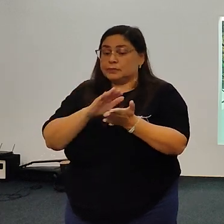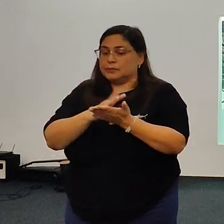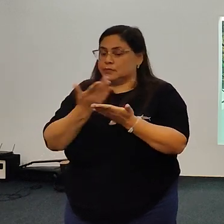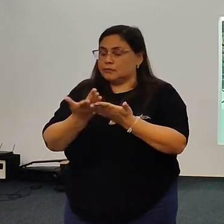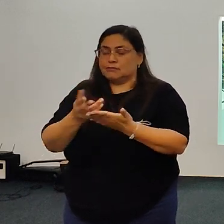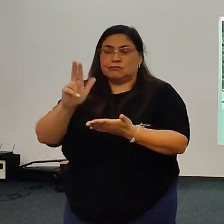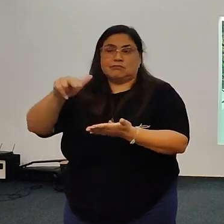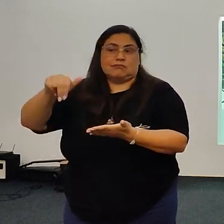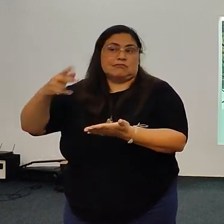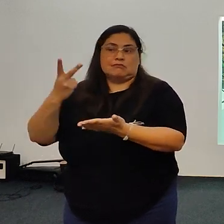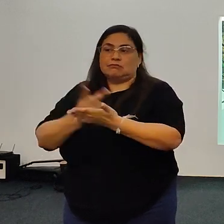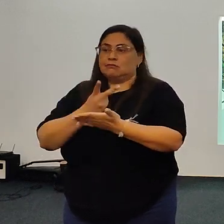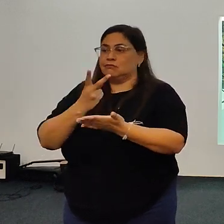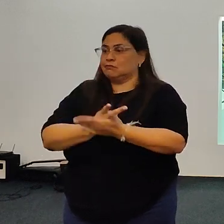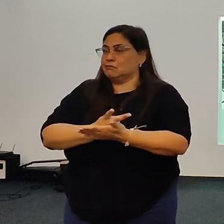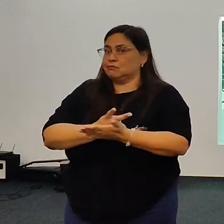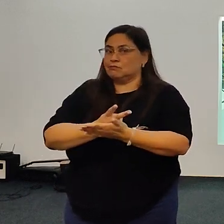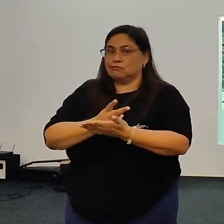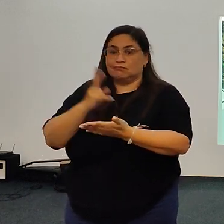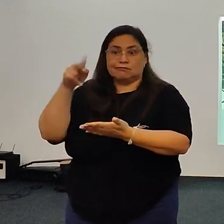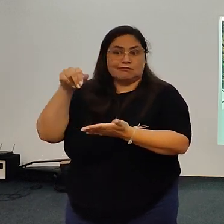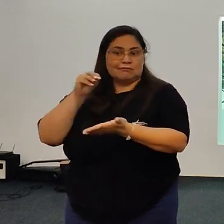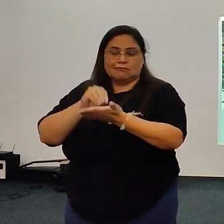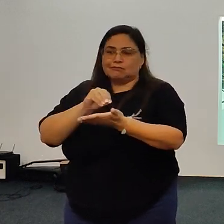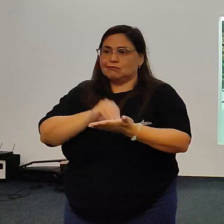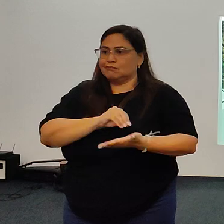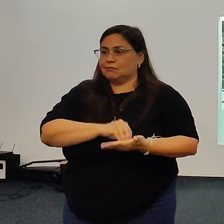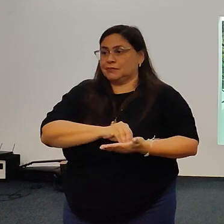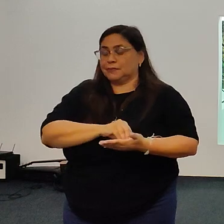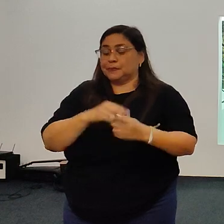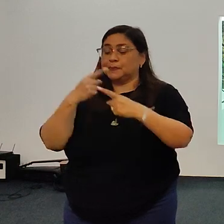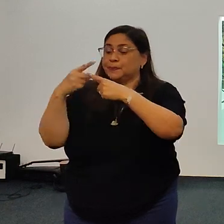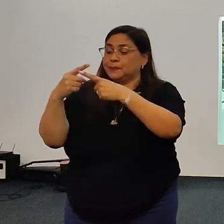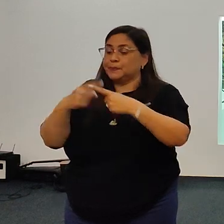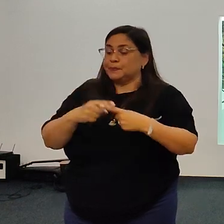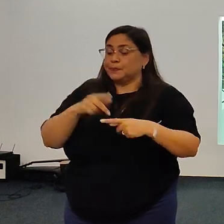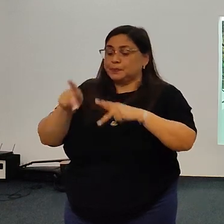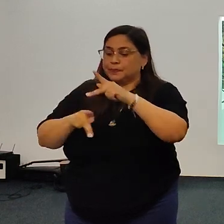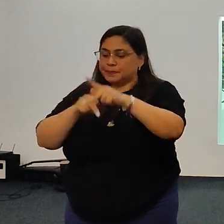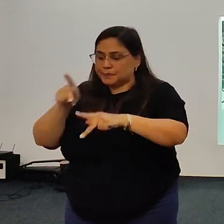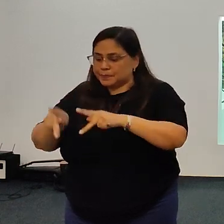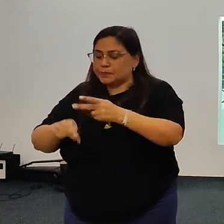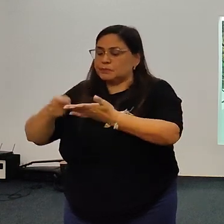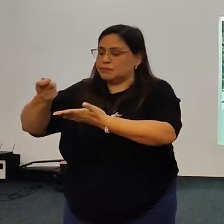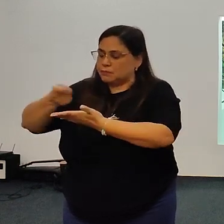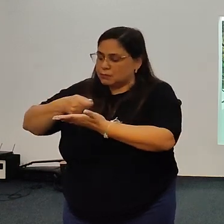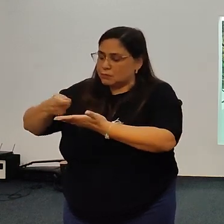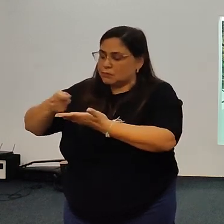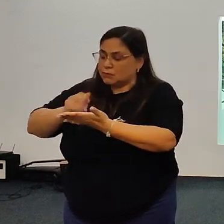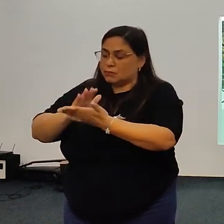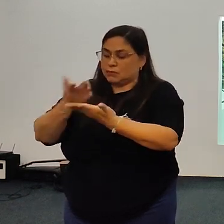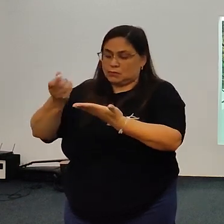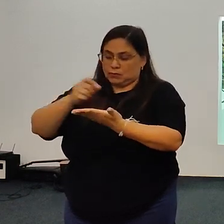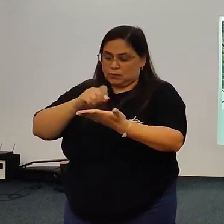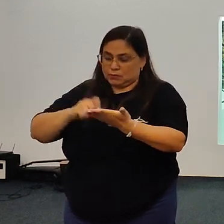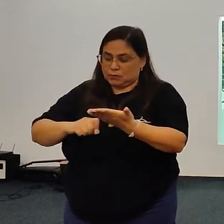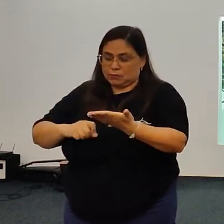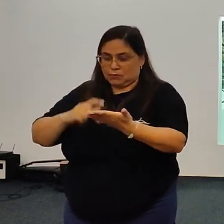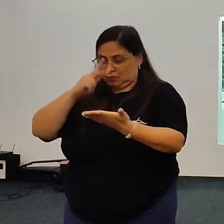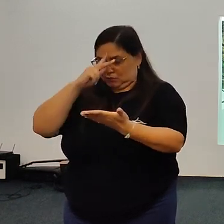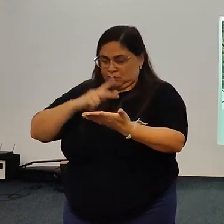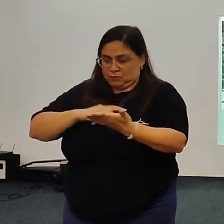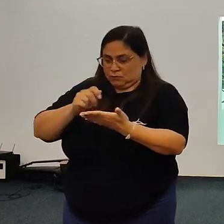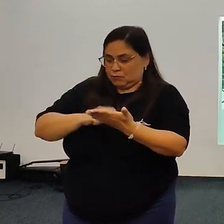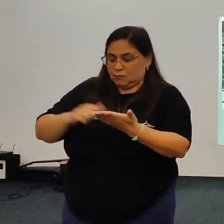são inerrantes, as Escrituras são infalíveis. Por quê? Porque pessoas que escreveram o que escreveram não foram